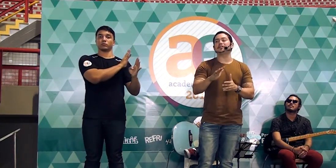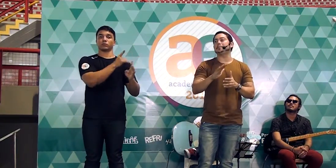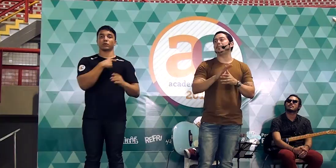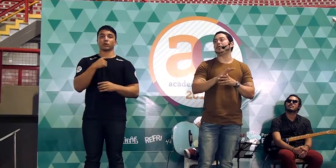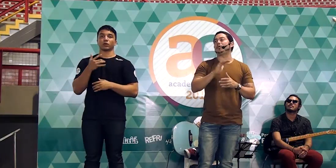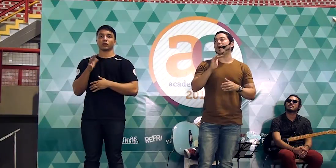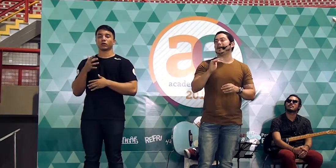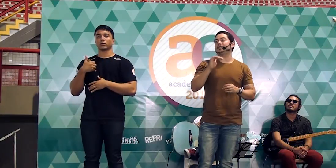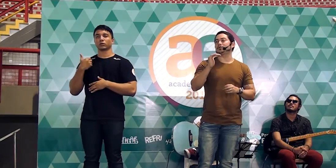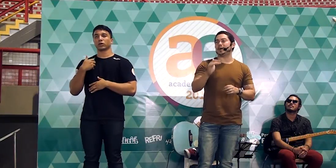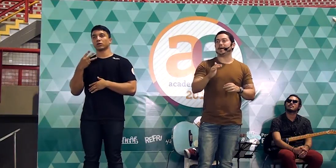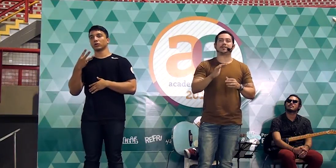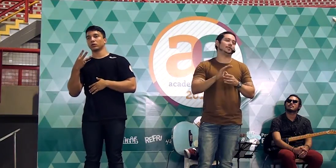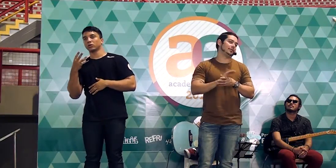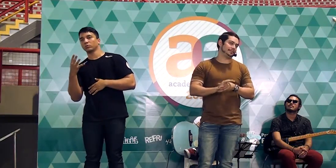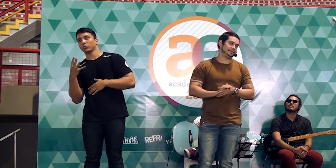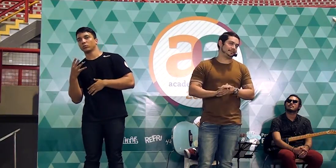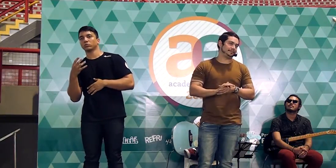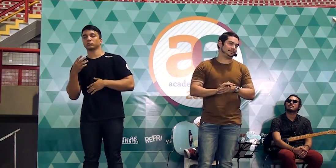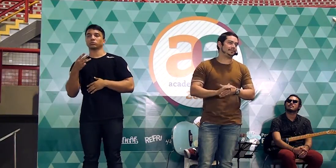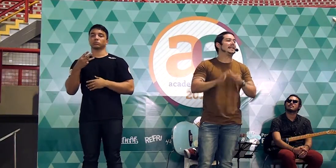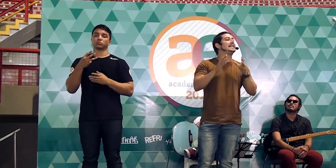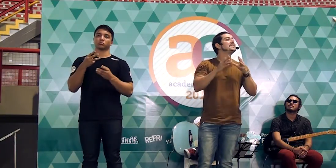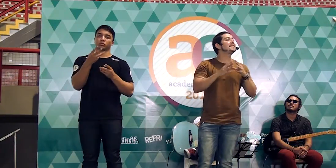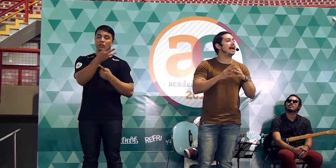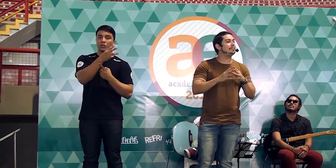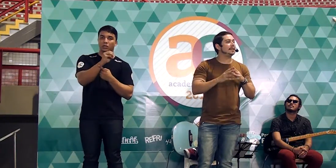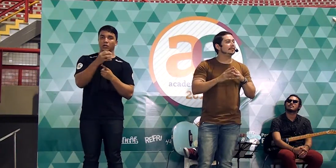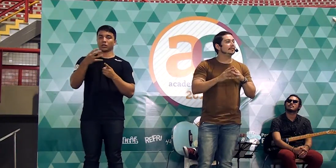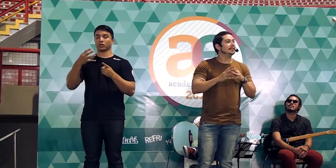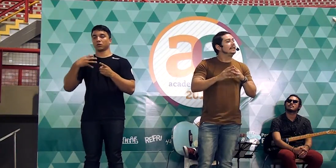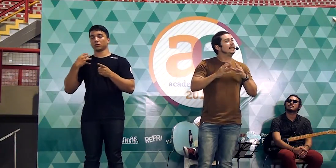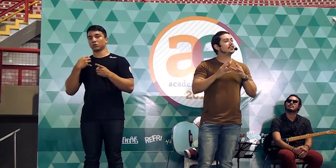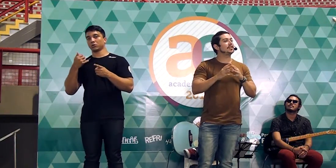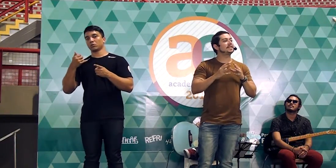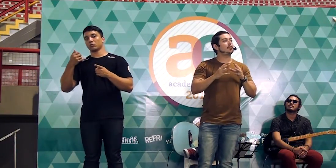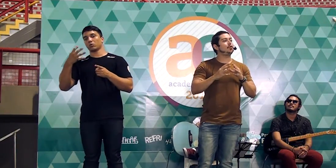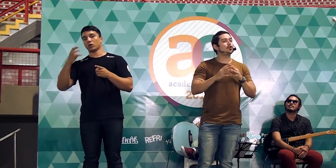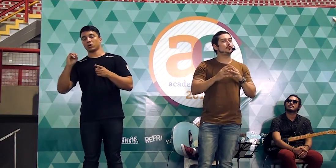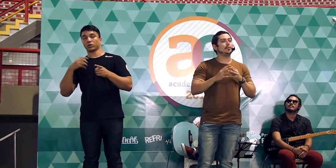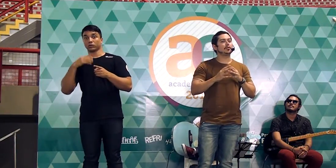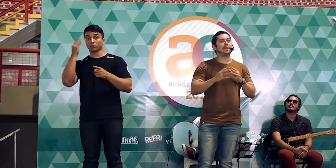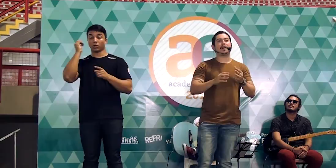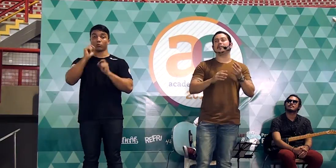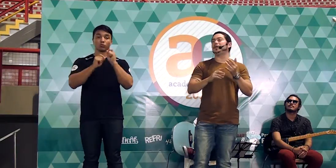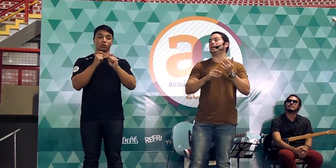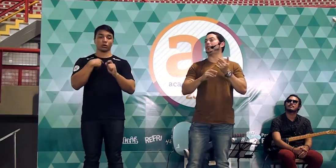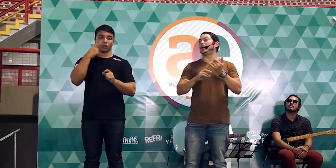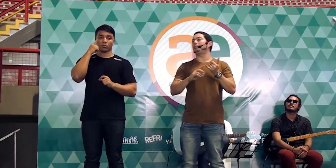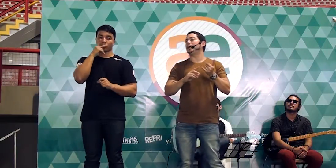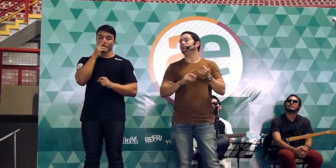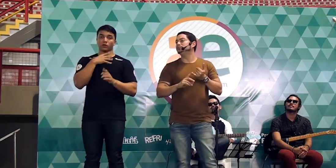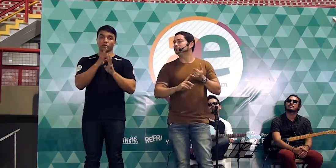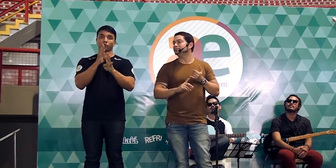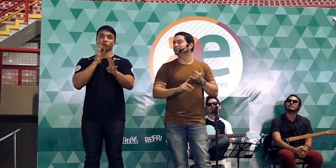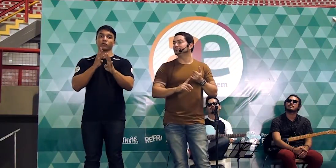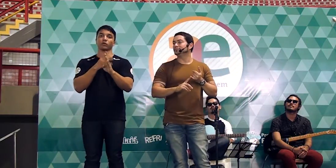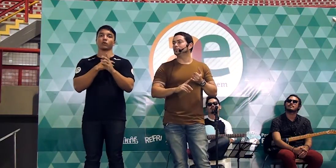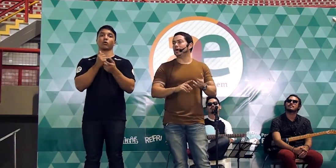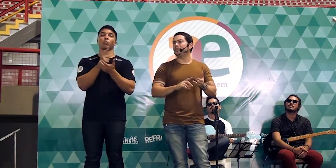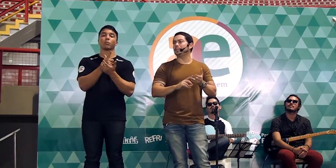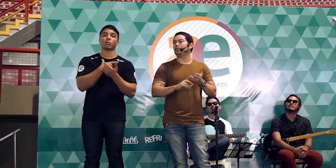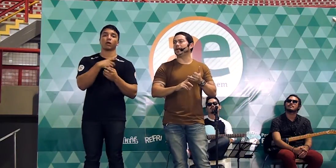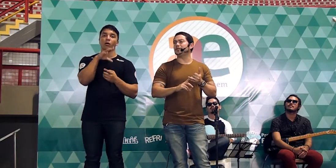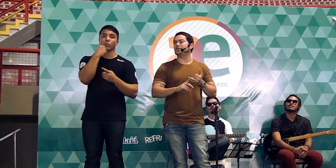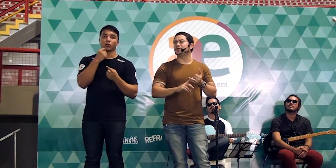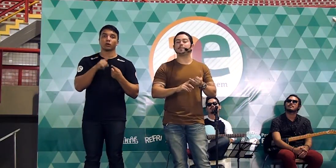dos 30 e pouco, 40 ou já passou, sabe que a gente se acostumou de pegar uma fila para comprar o pão,